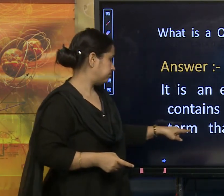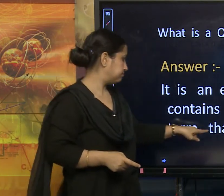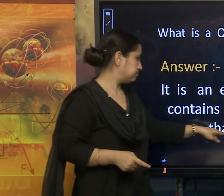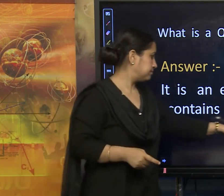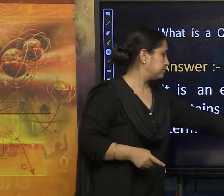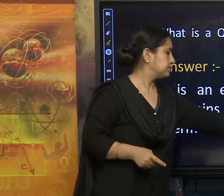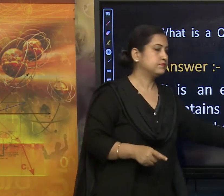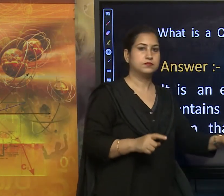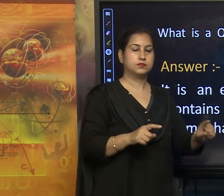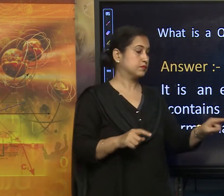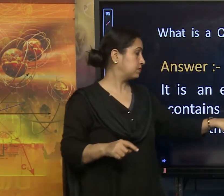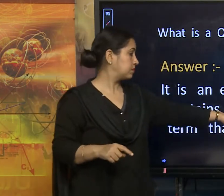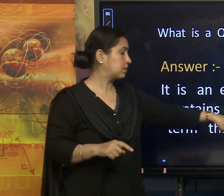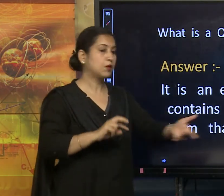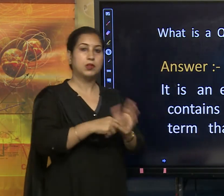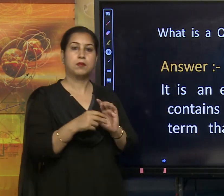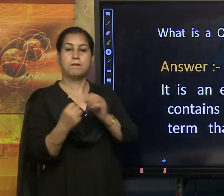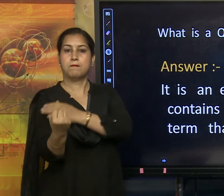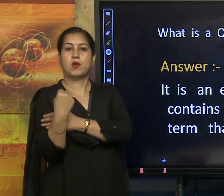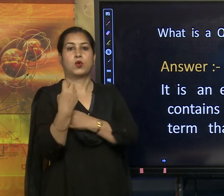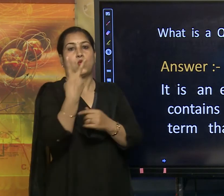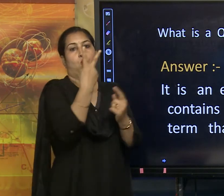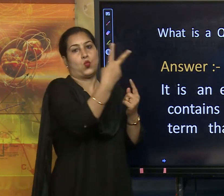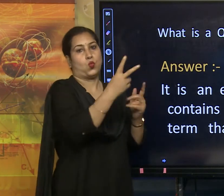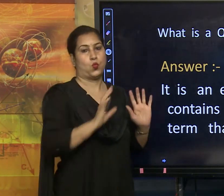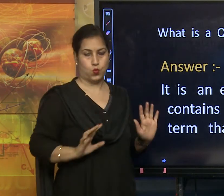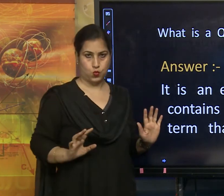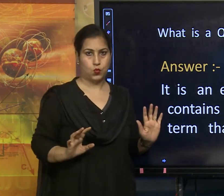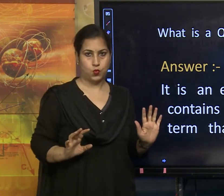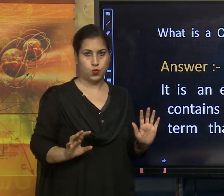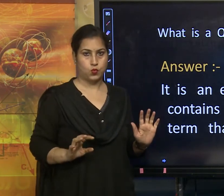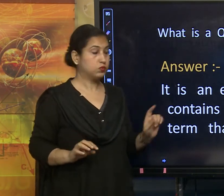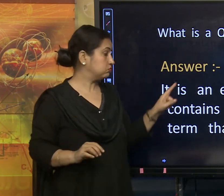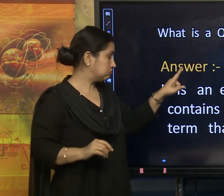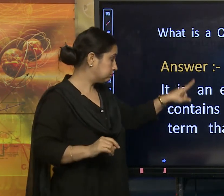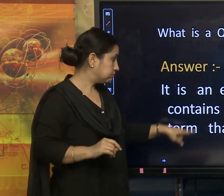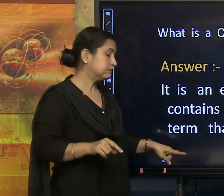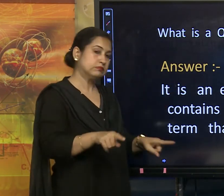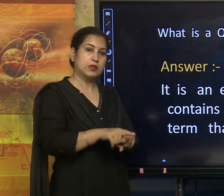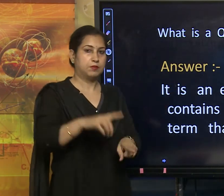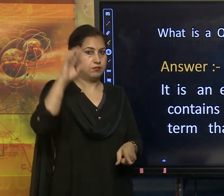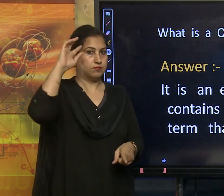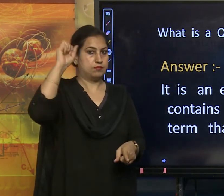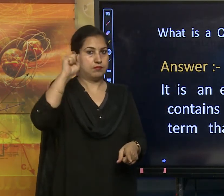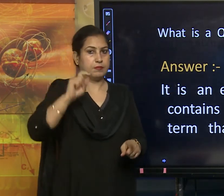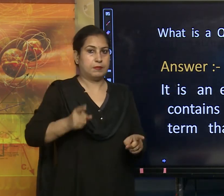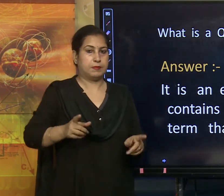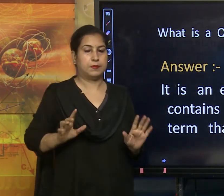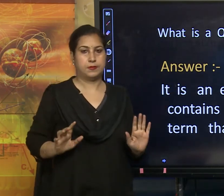कम एक टर्म की घात 2 होगी, अर्थात स्क्वायर